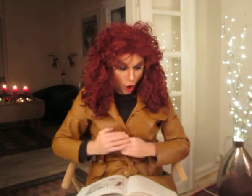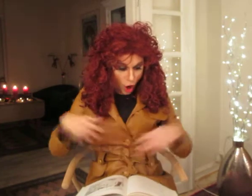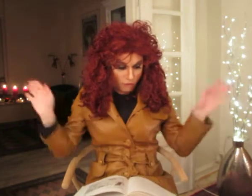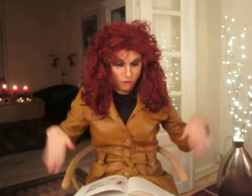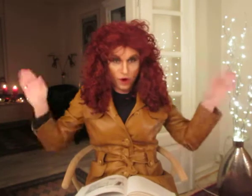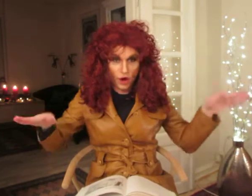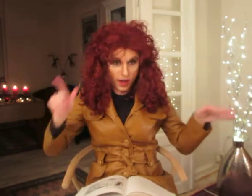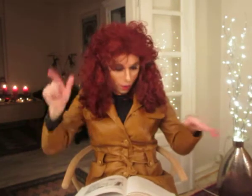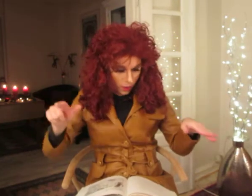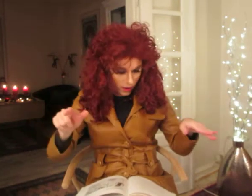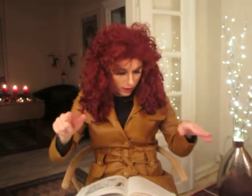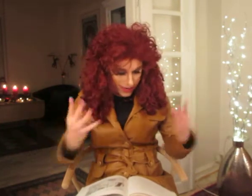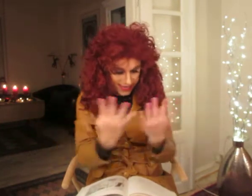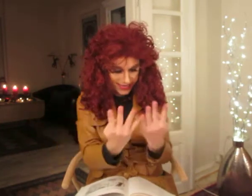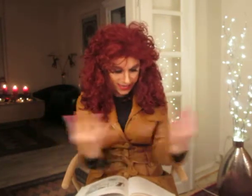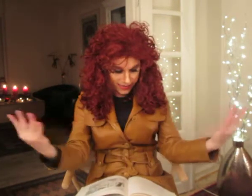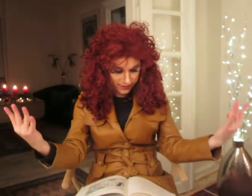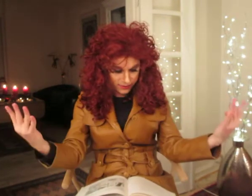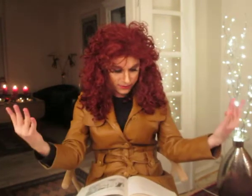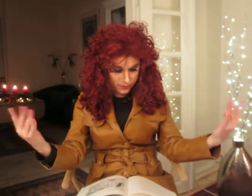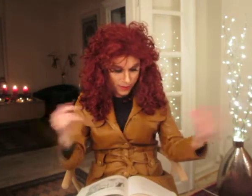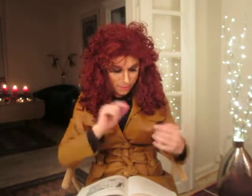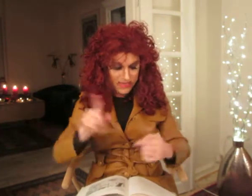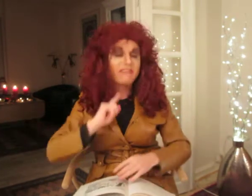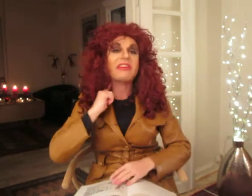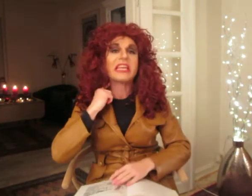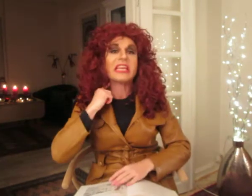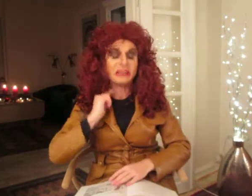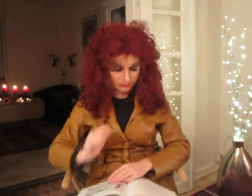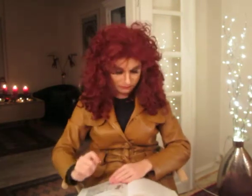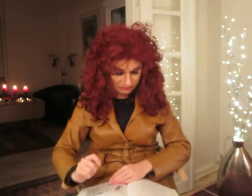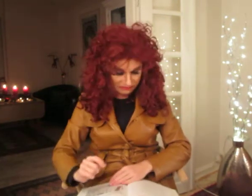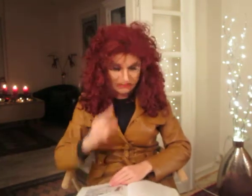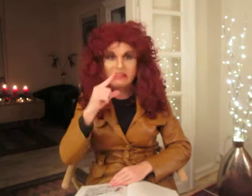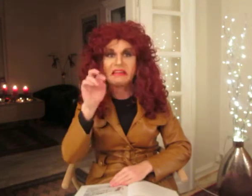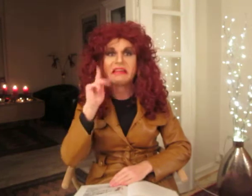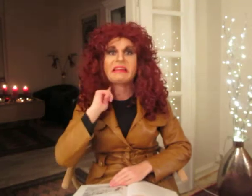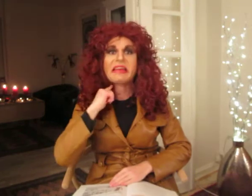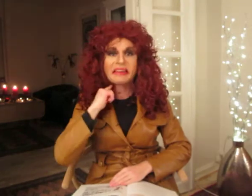Høj flod han over! Kære! Men han vinede! Gæk!